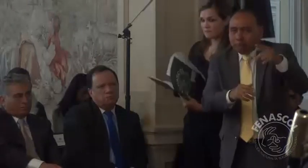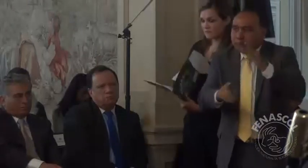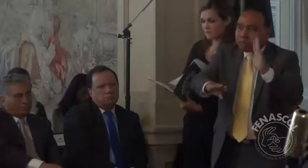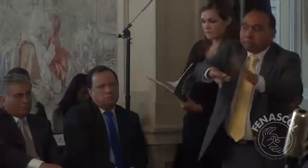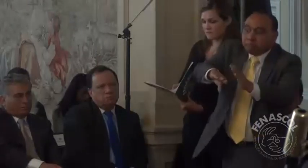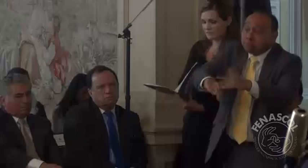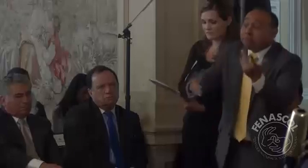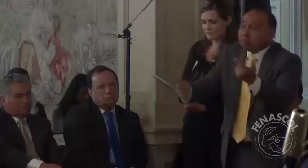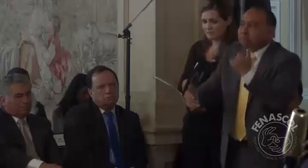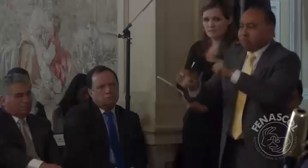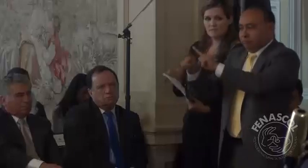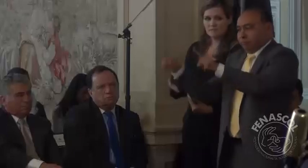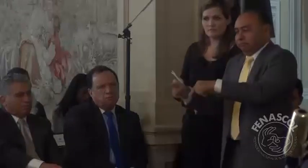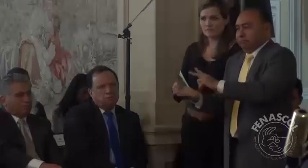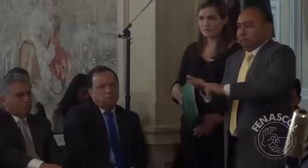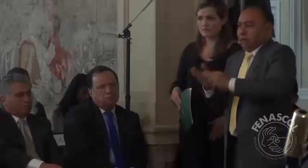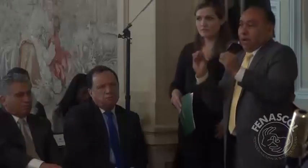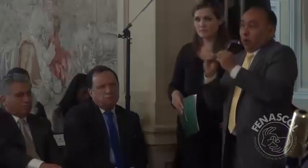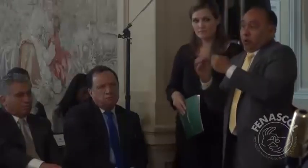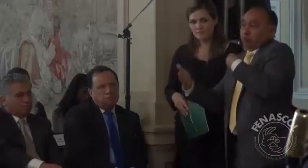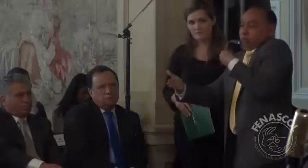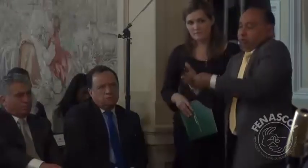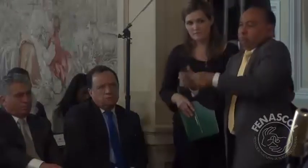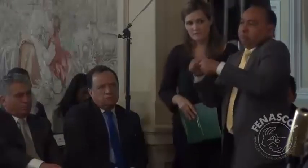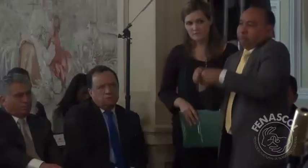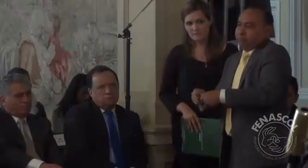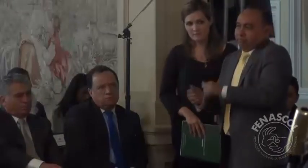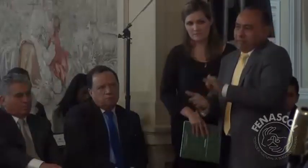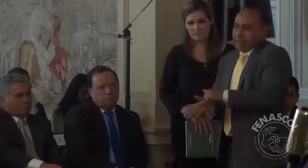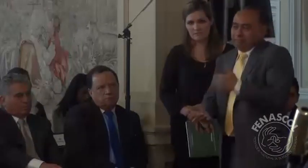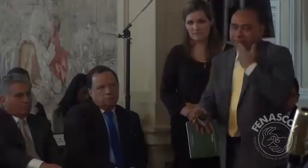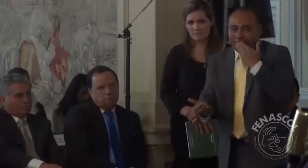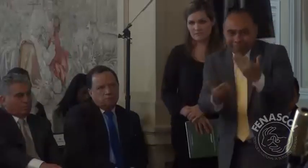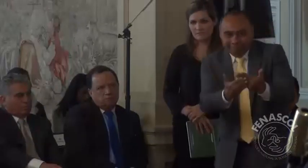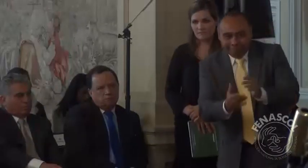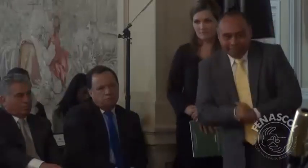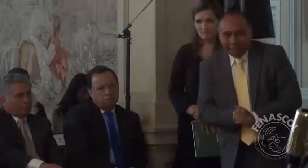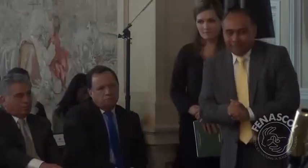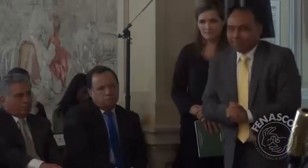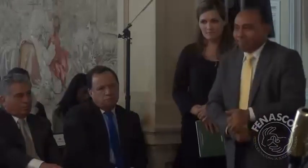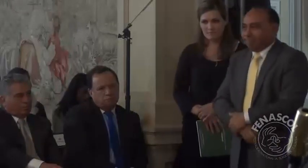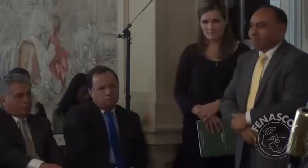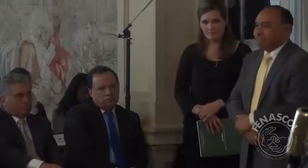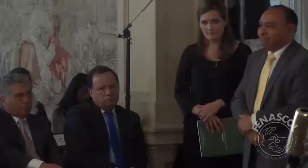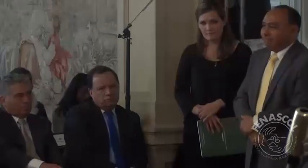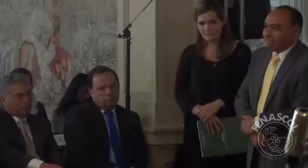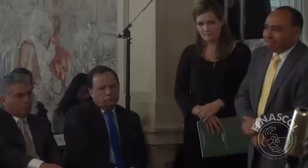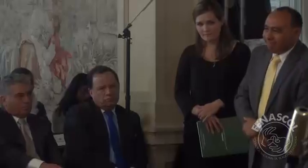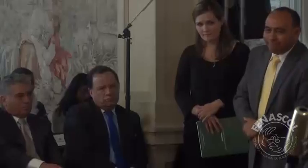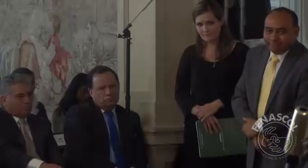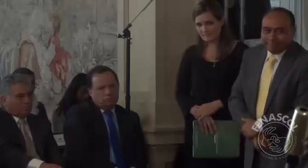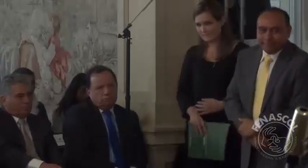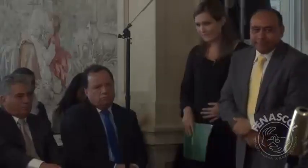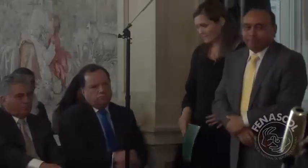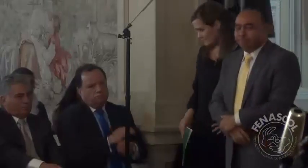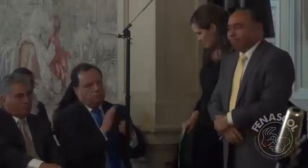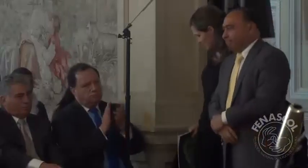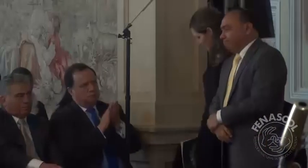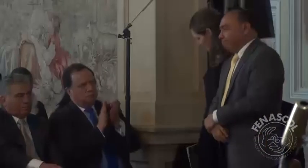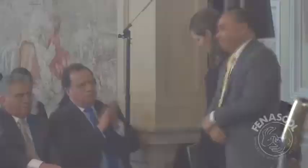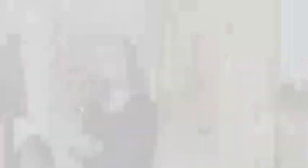dificultades para poder acceder a la información que se está transmitiendo por televisión. Ojalá se pueda cumplir este acuerdo.